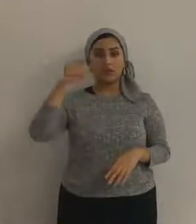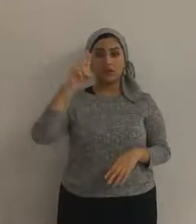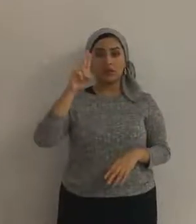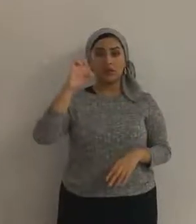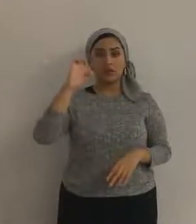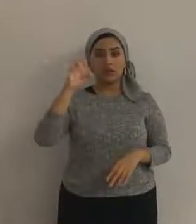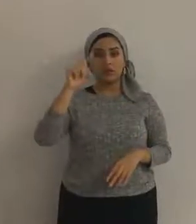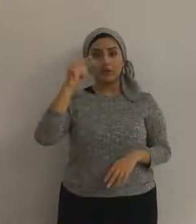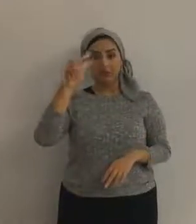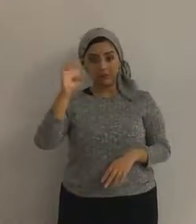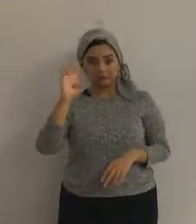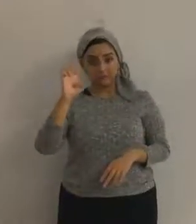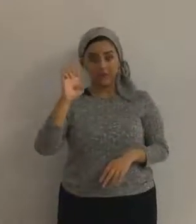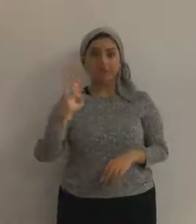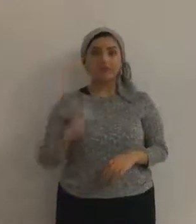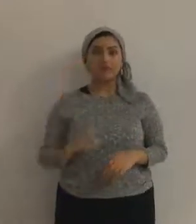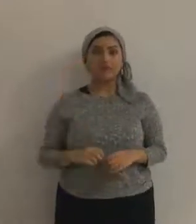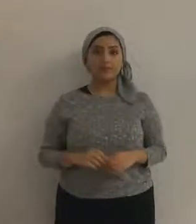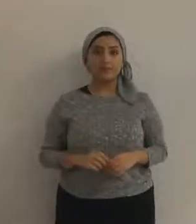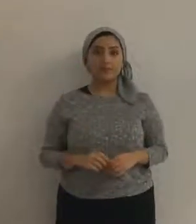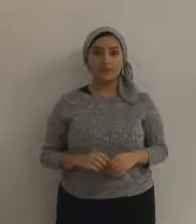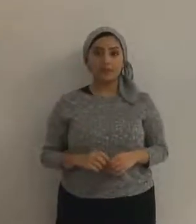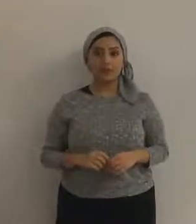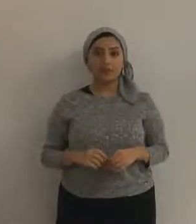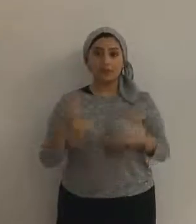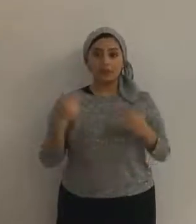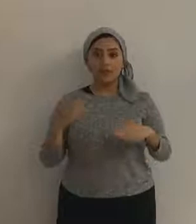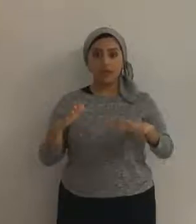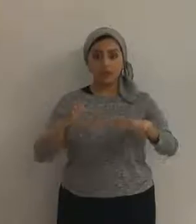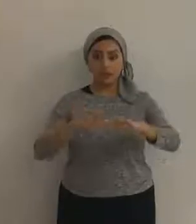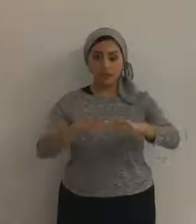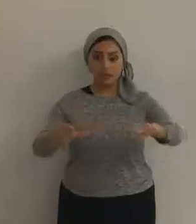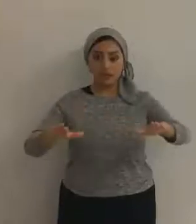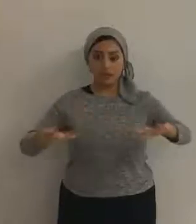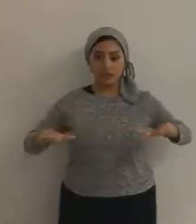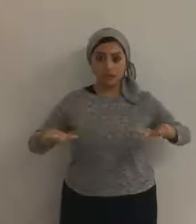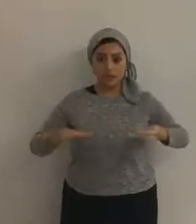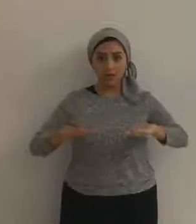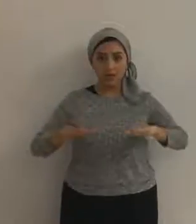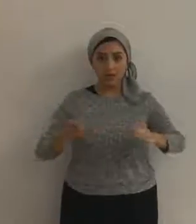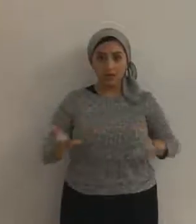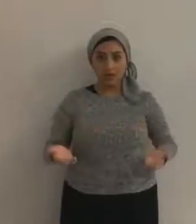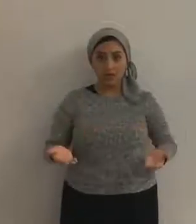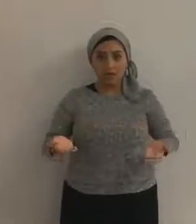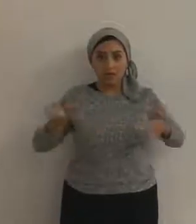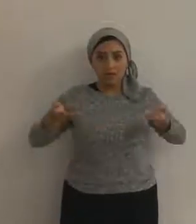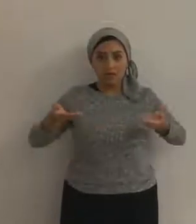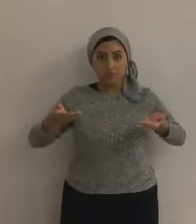¿verdad? Levantaron el piso que existía en la explanada y entonces vemos